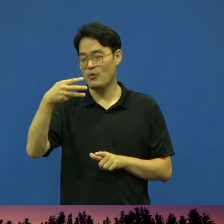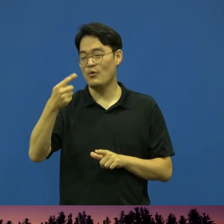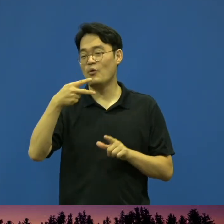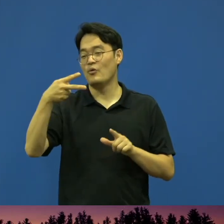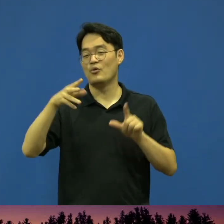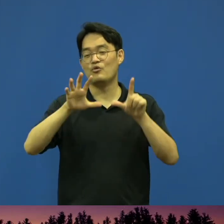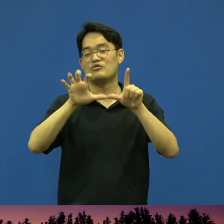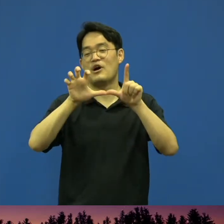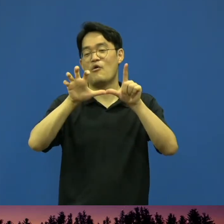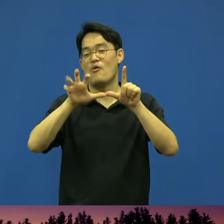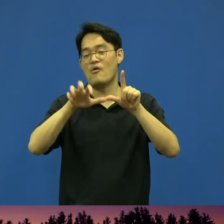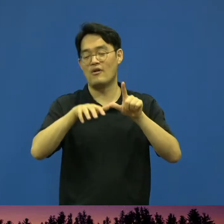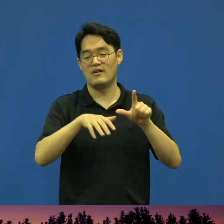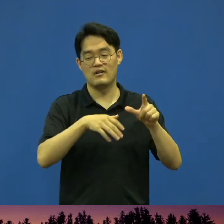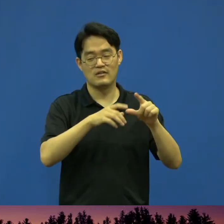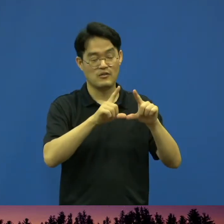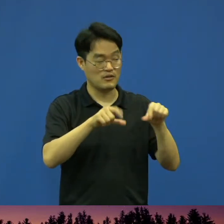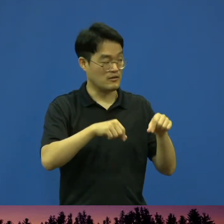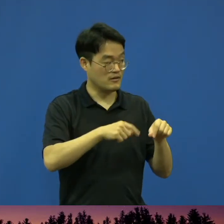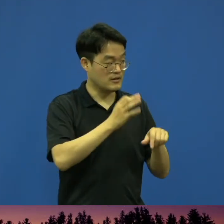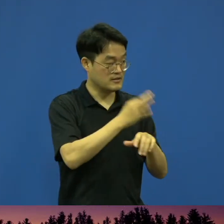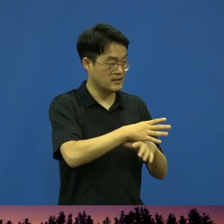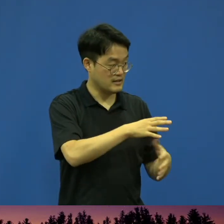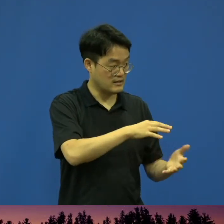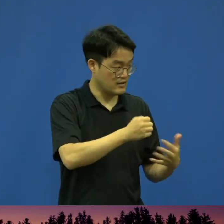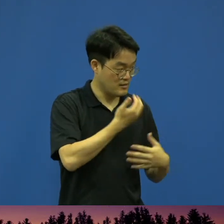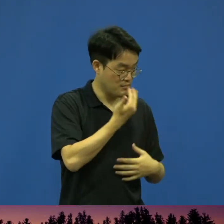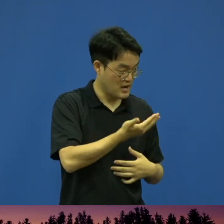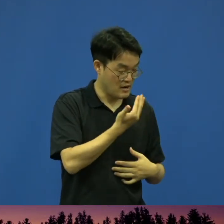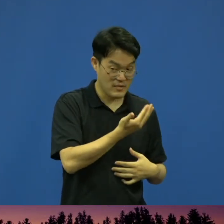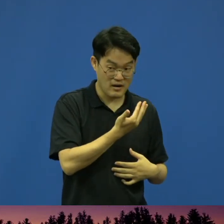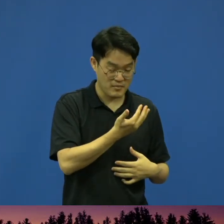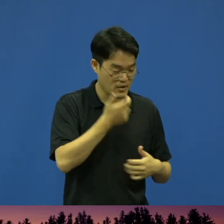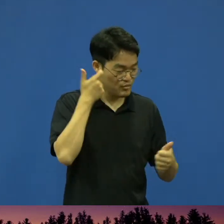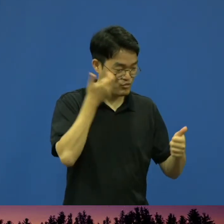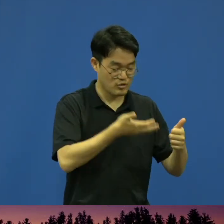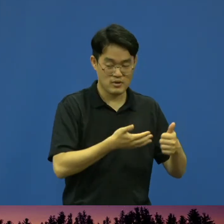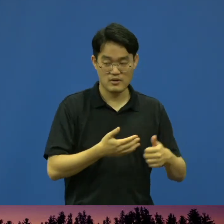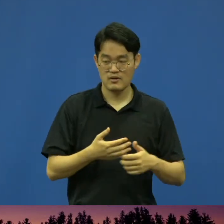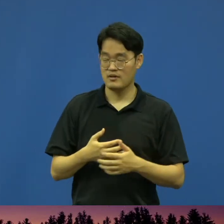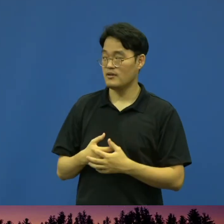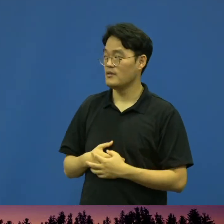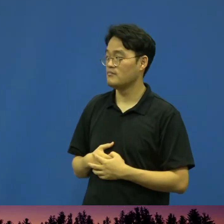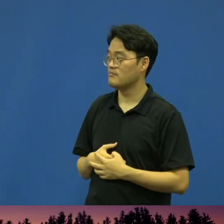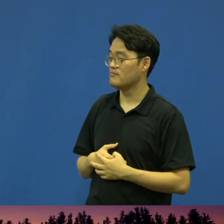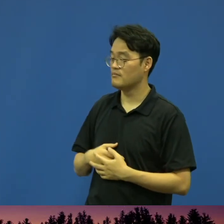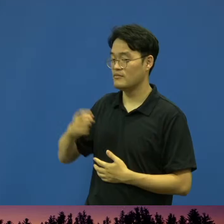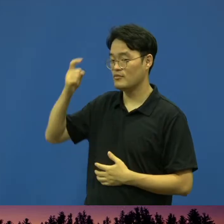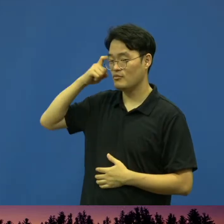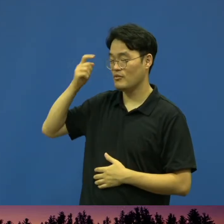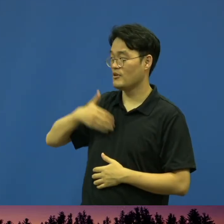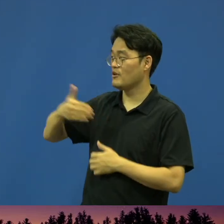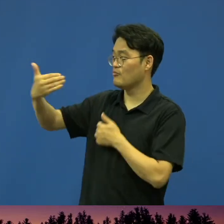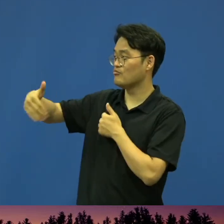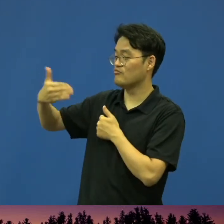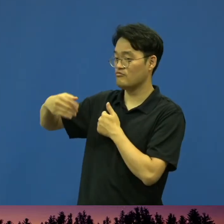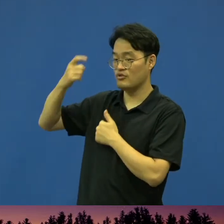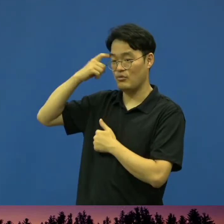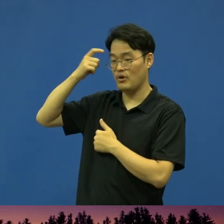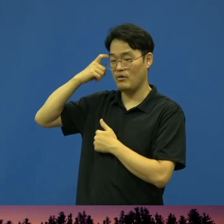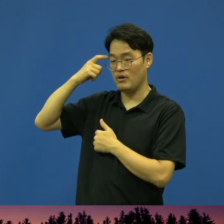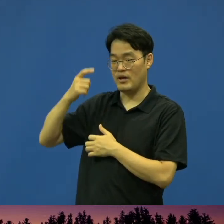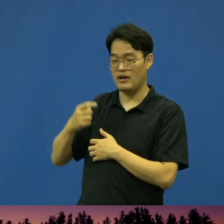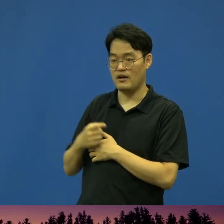그때 제가 결혼도 했었는데요, 로또 좀 사올 수 있나? 이렇게 얘기하셨어요. 왜 저한테 이렇게 부탁했을까요?